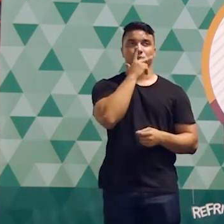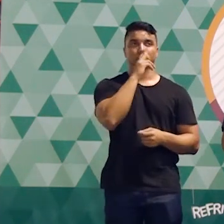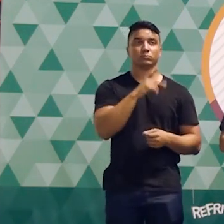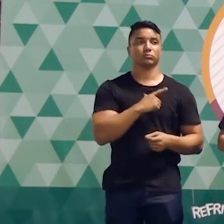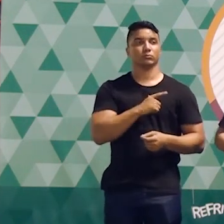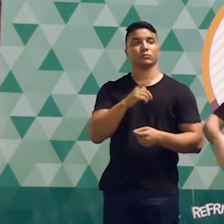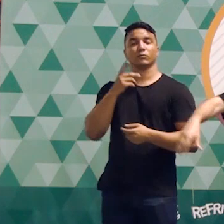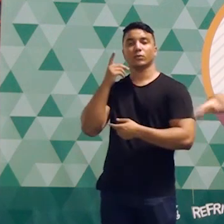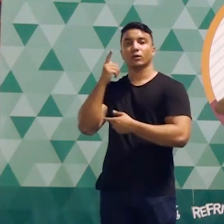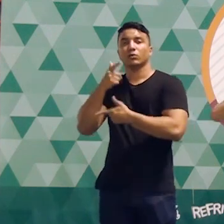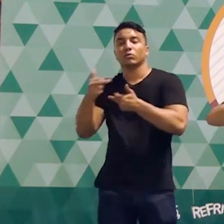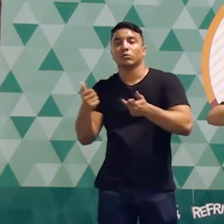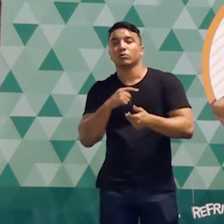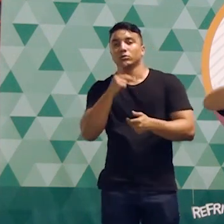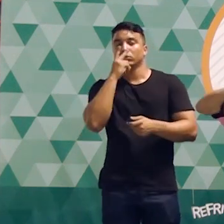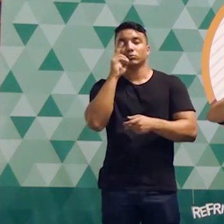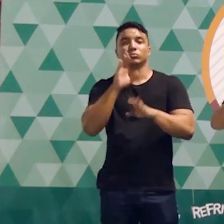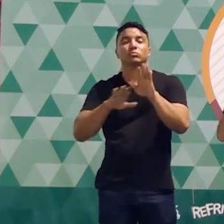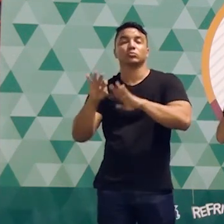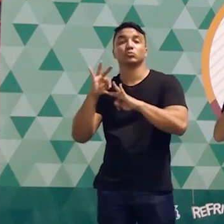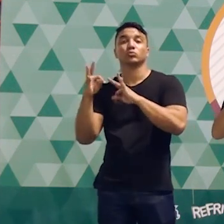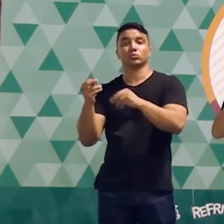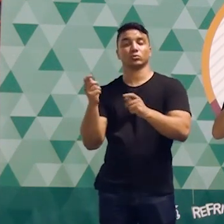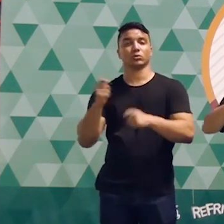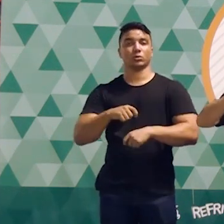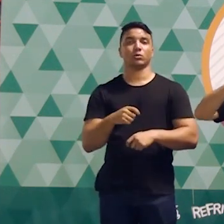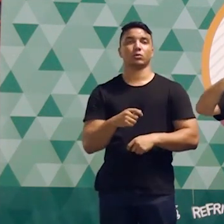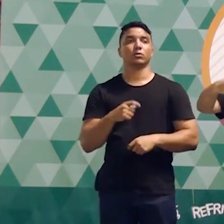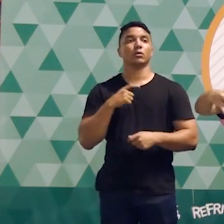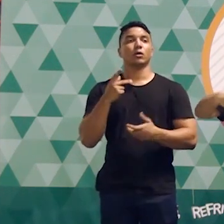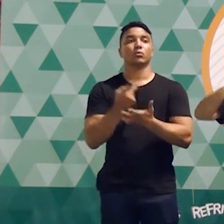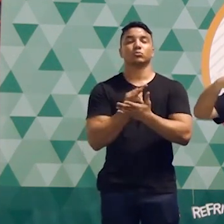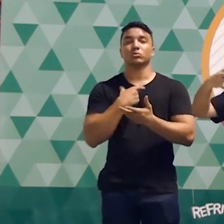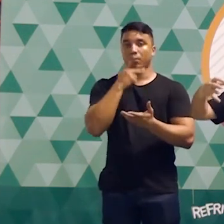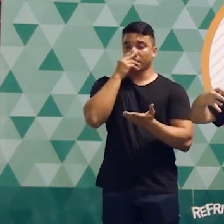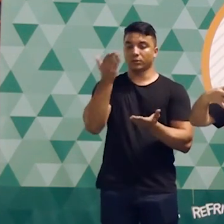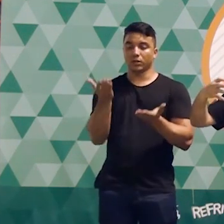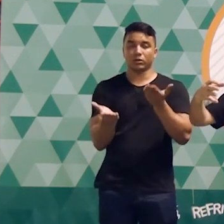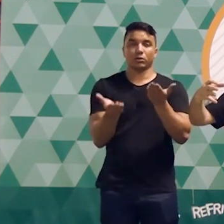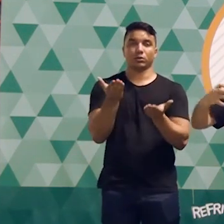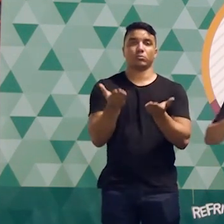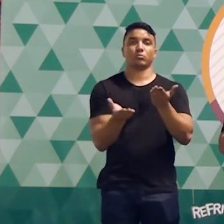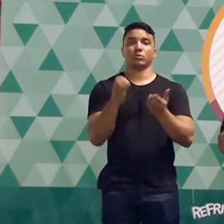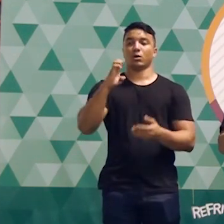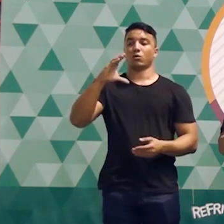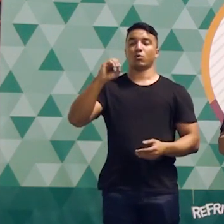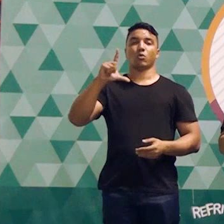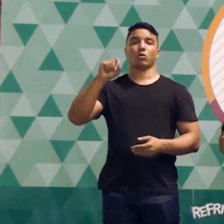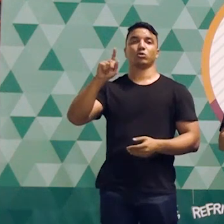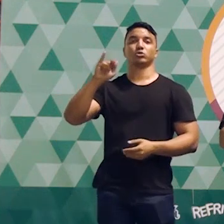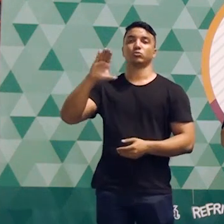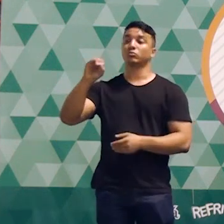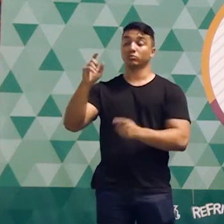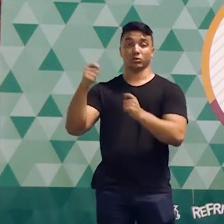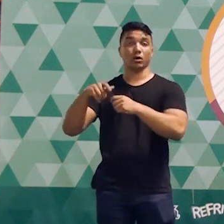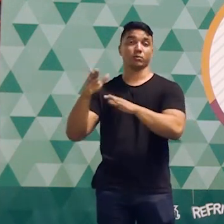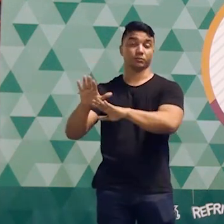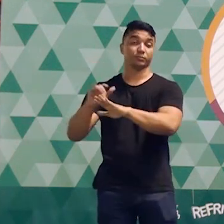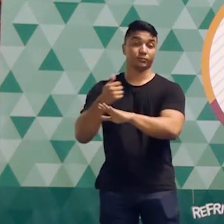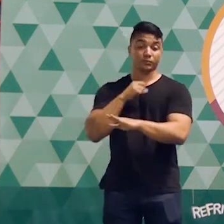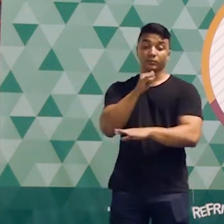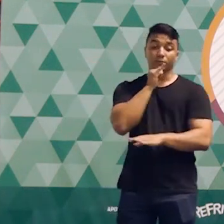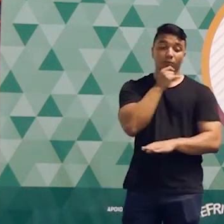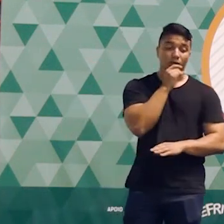de agricultura, criação de animais, tudo no mesmo lugar, que é para criar um equilíbrio ecológico melhor. Pois bem, se você